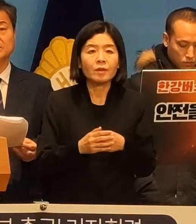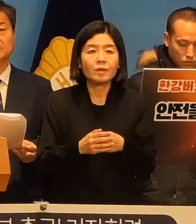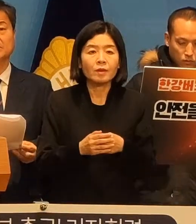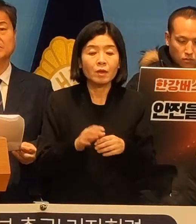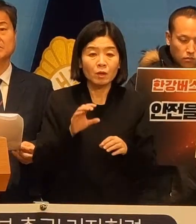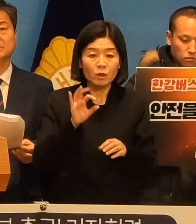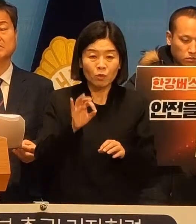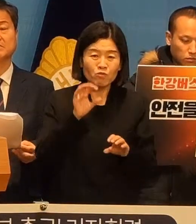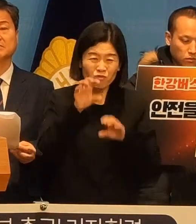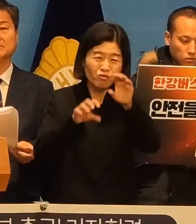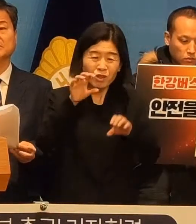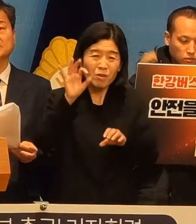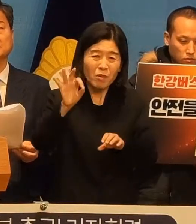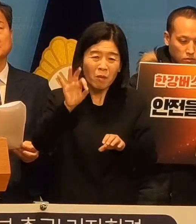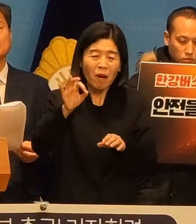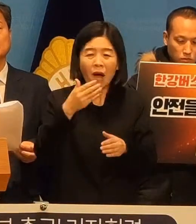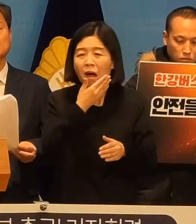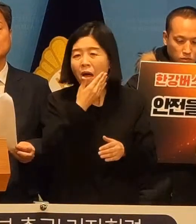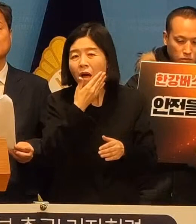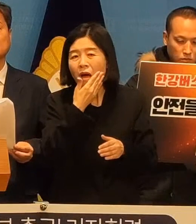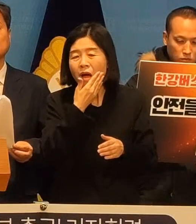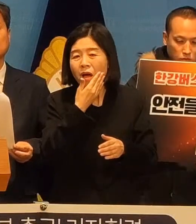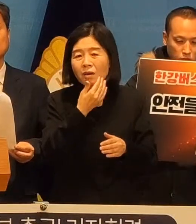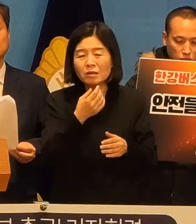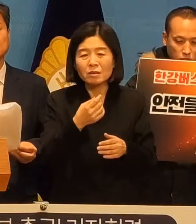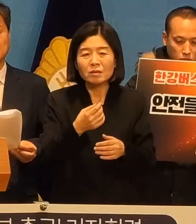비용을 핑계로 이 사업을 끌고 갈 것이 아니라